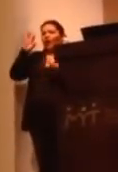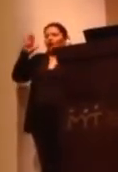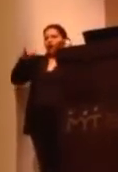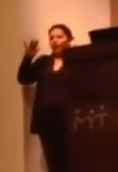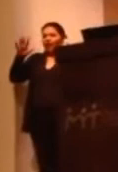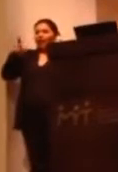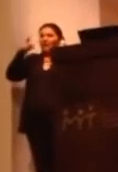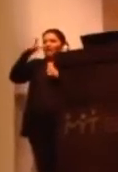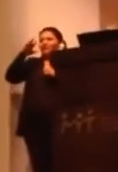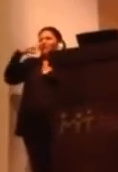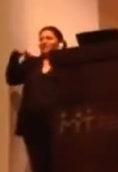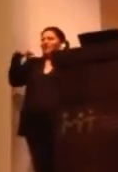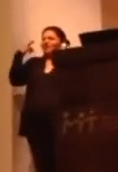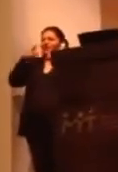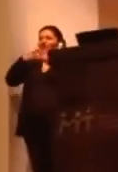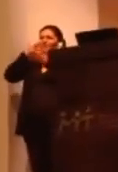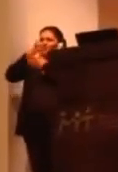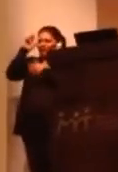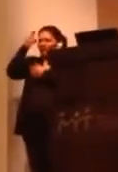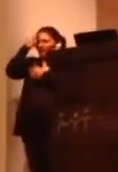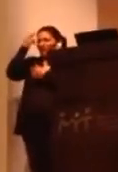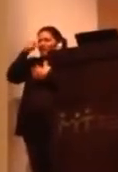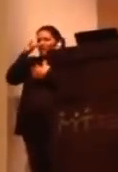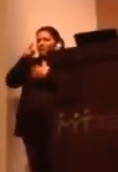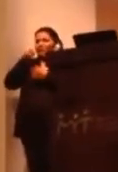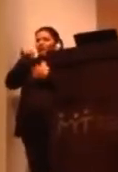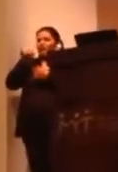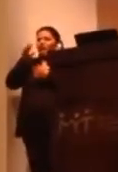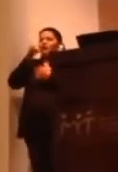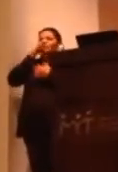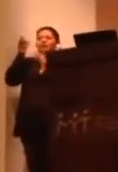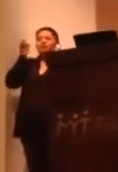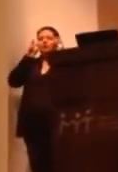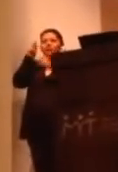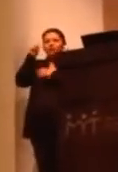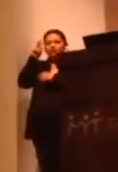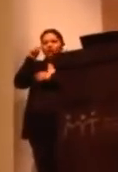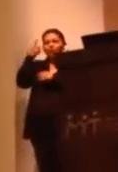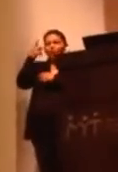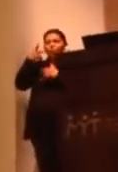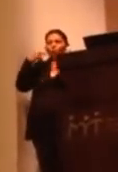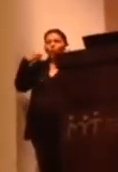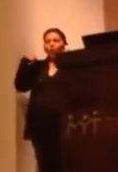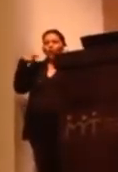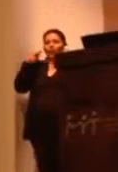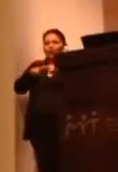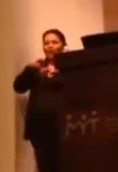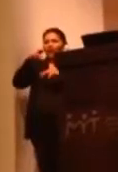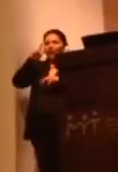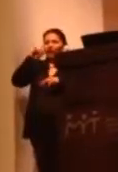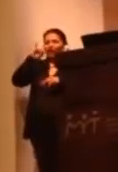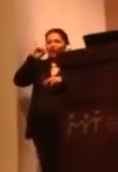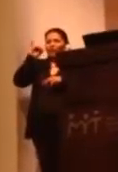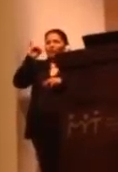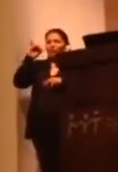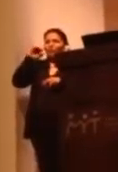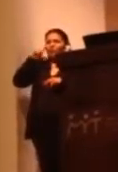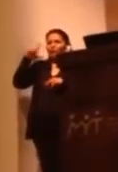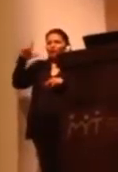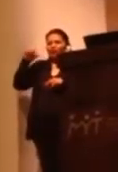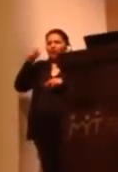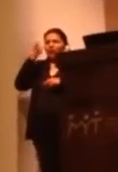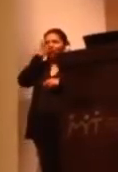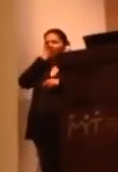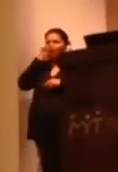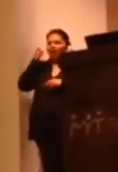la tabasqueña que tuvimos, no sé, se enteraron de esa noticia de una maestra de Villahermosa que tenía un niño que tenía